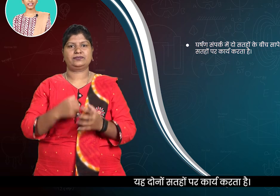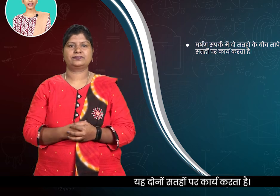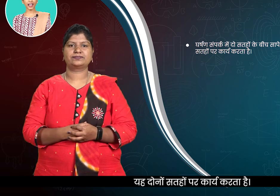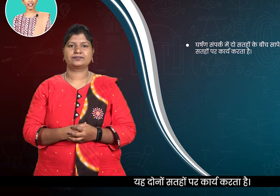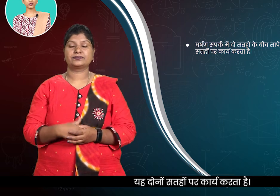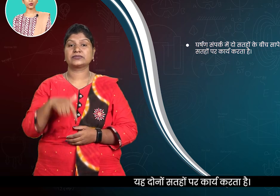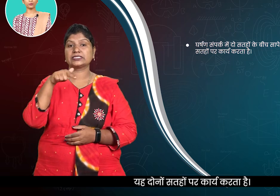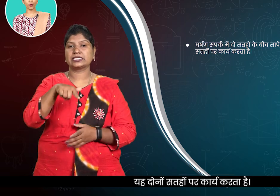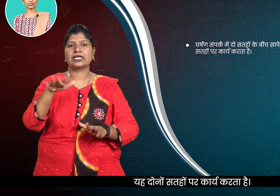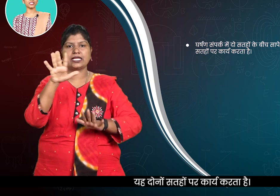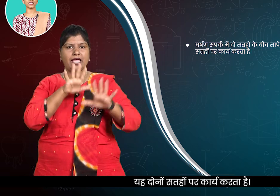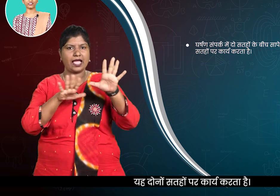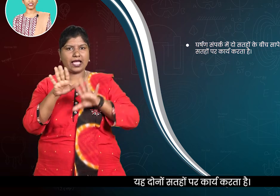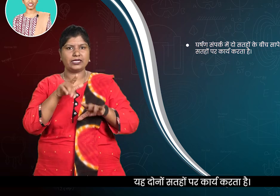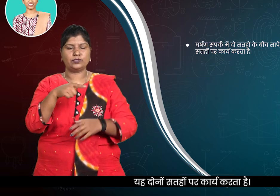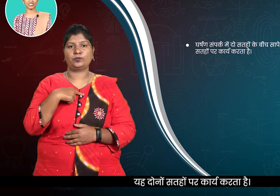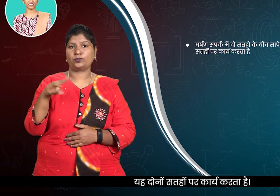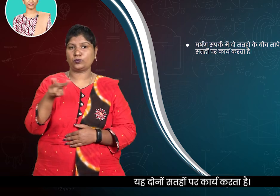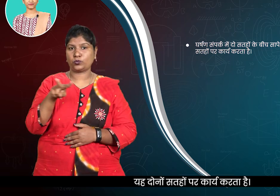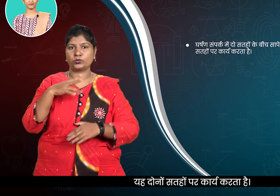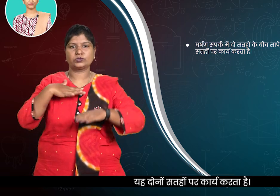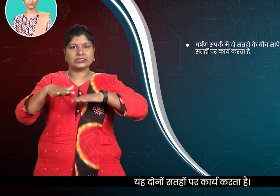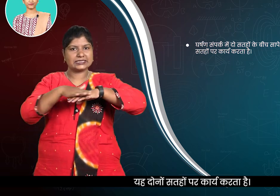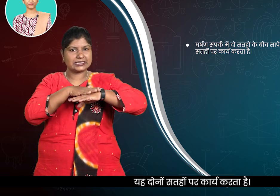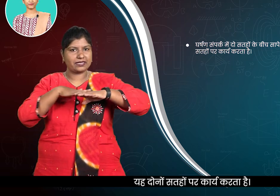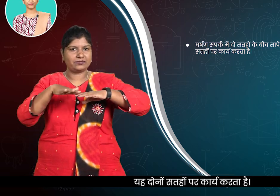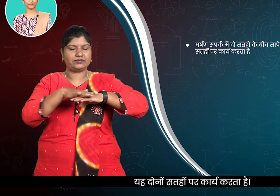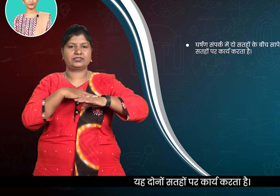ये दोनों सतों पर कार्य करता है